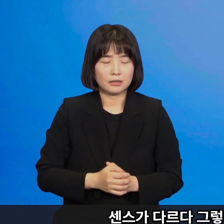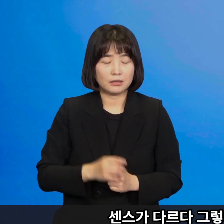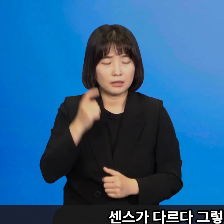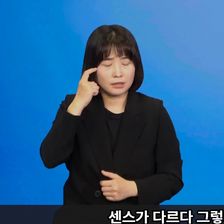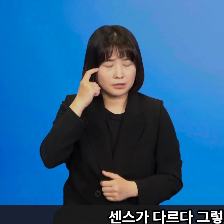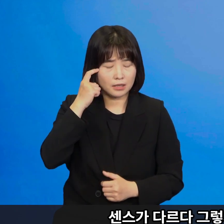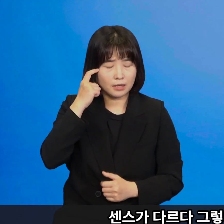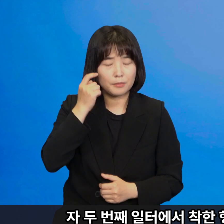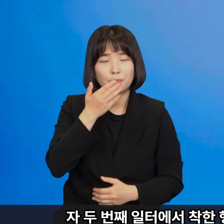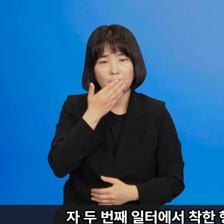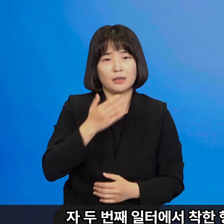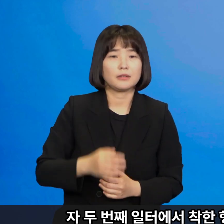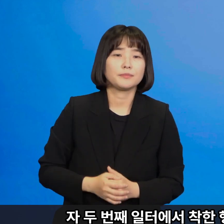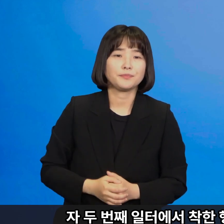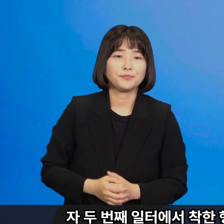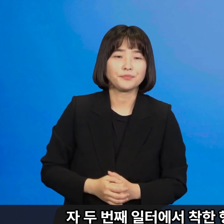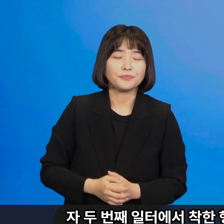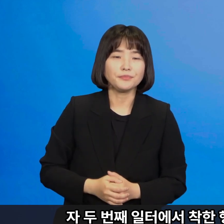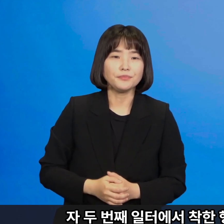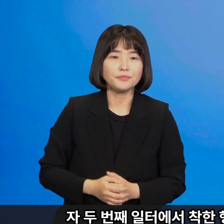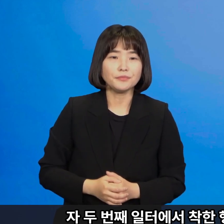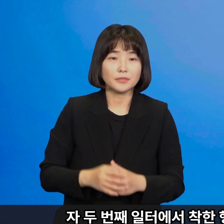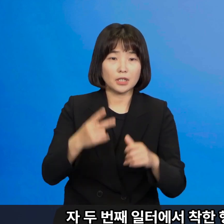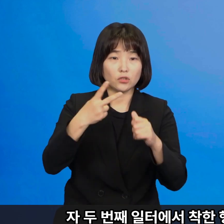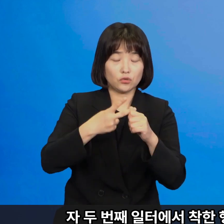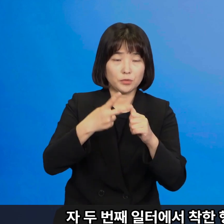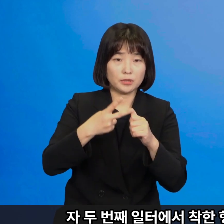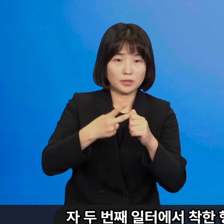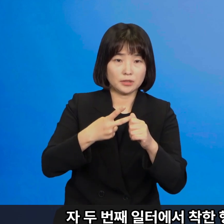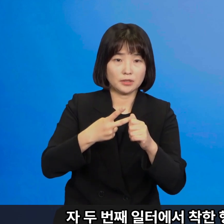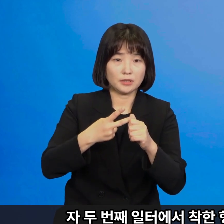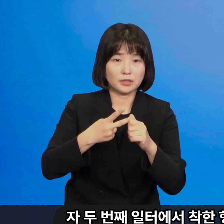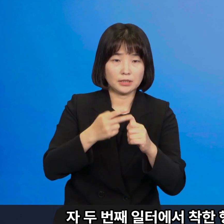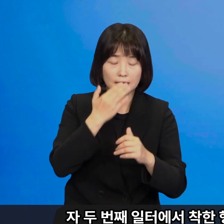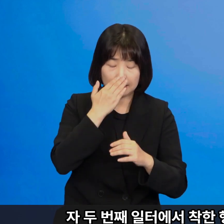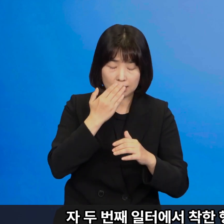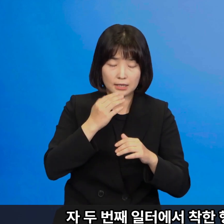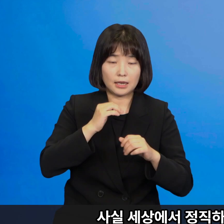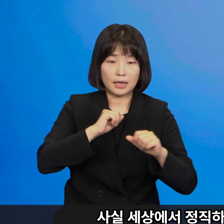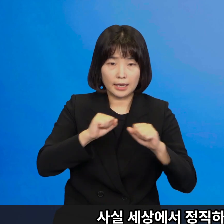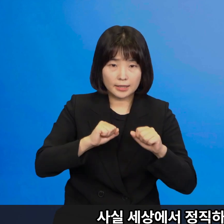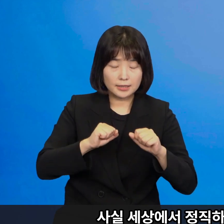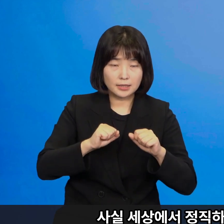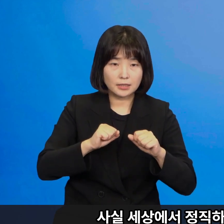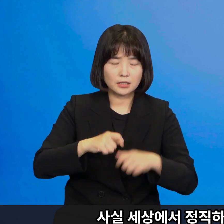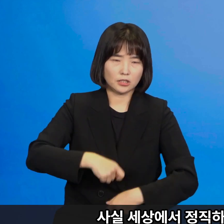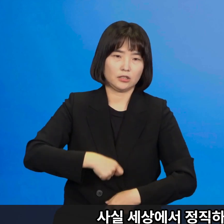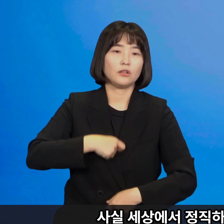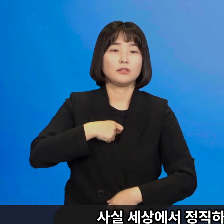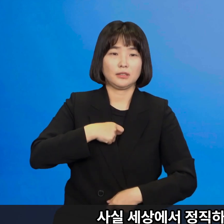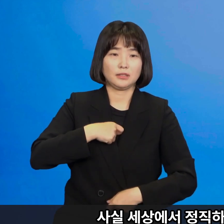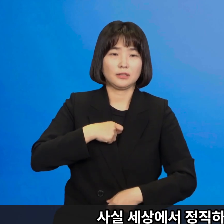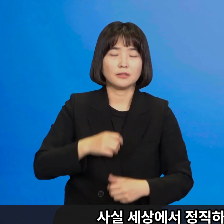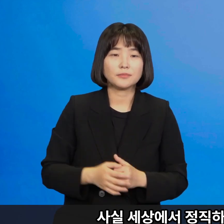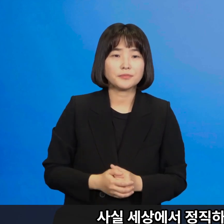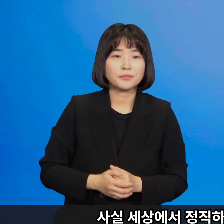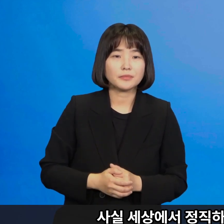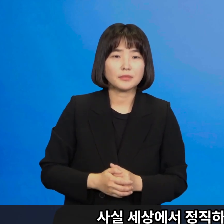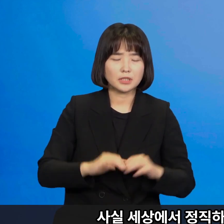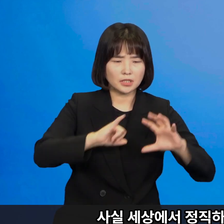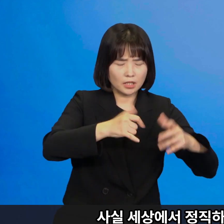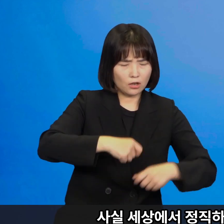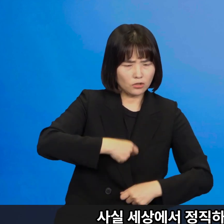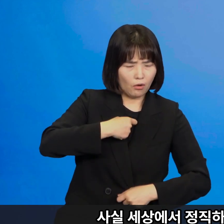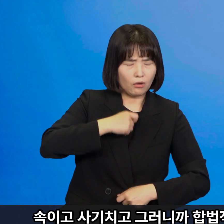느끼실 거라는 거죠. 자, 두 번째, 일터에서 착한 행실 중에 하나는 정직입니다. 사실 세상에서 정직하기란